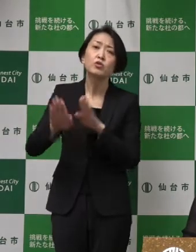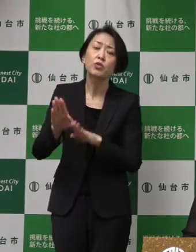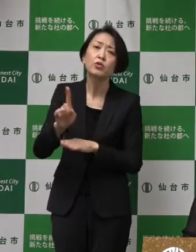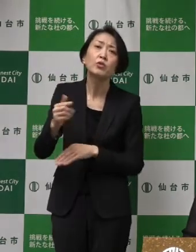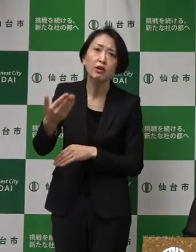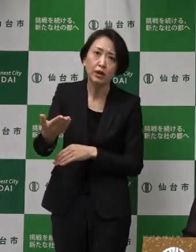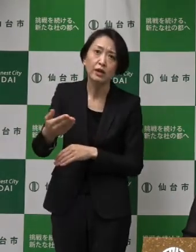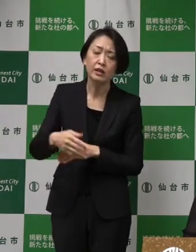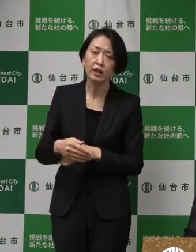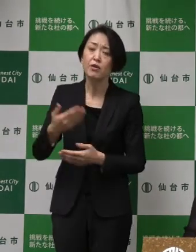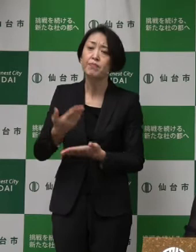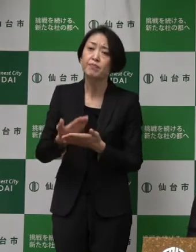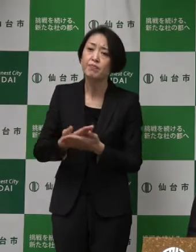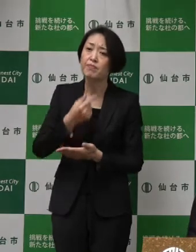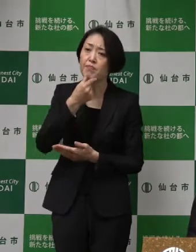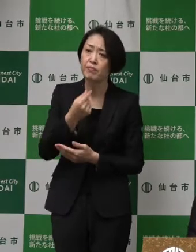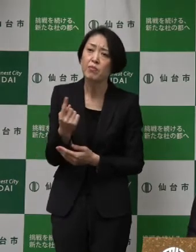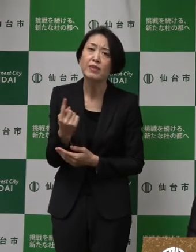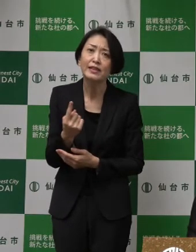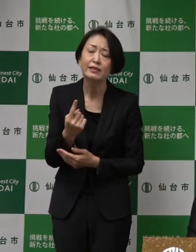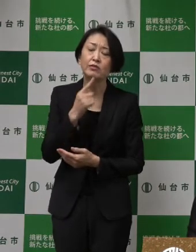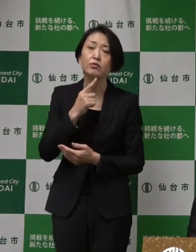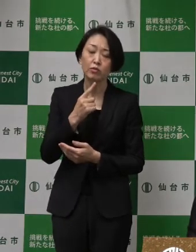上で判断してまいりたいと思います。